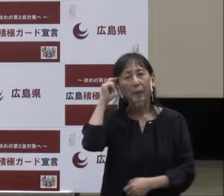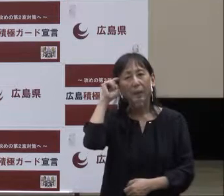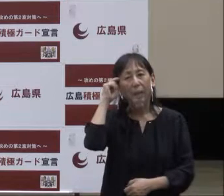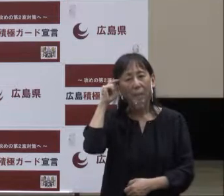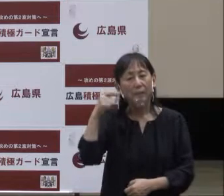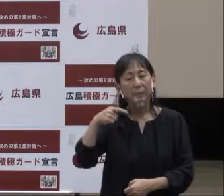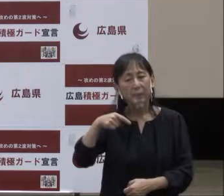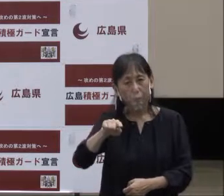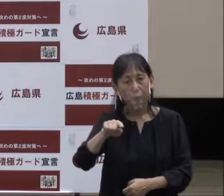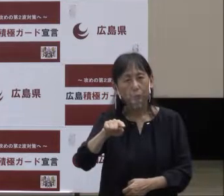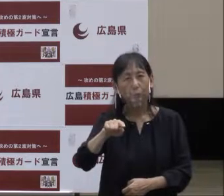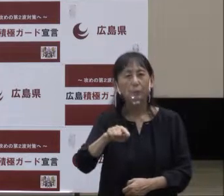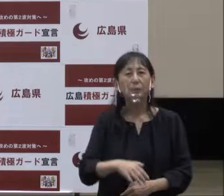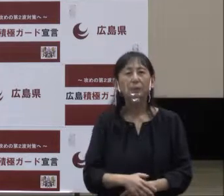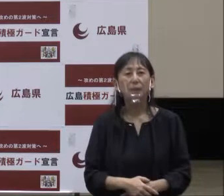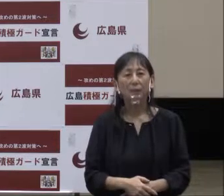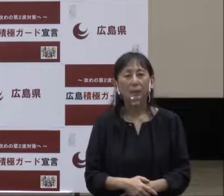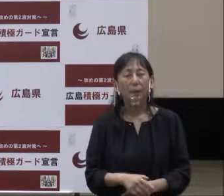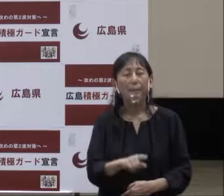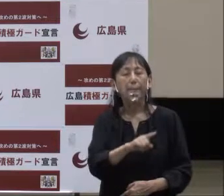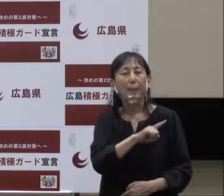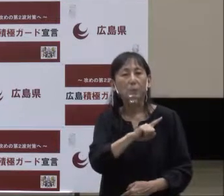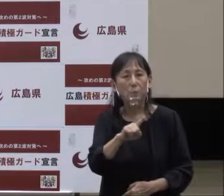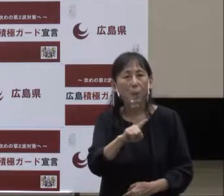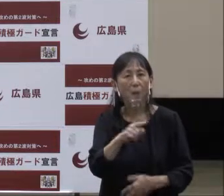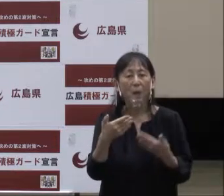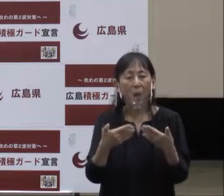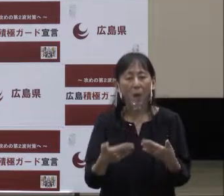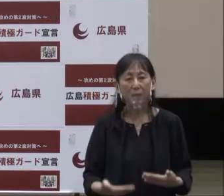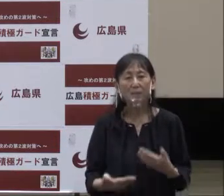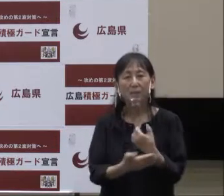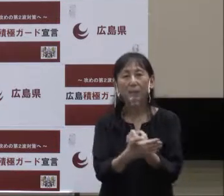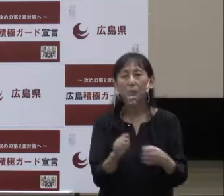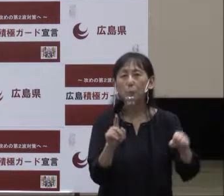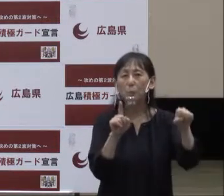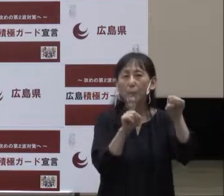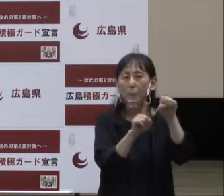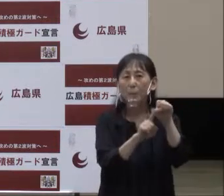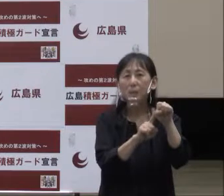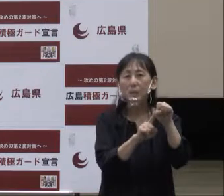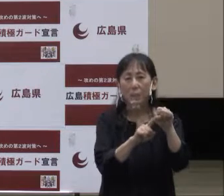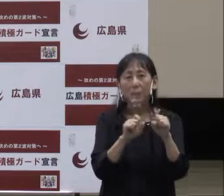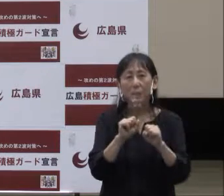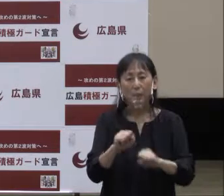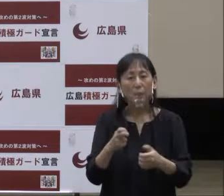ということがあるかもしれませんが、まあ、まずはやはり安全確保のために何をするのかということをですね、